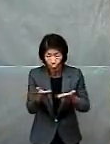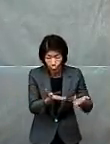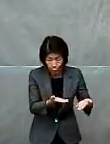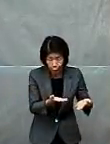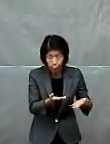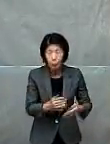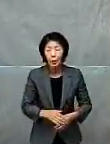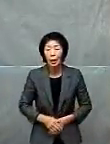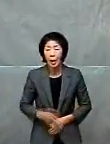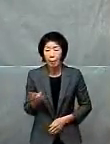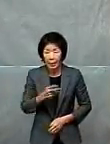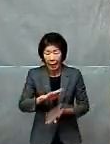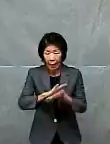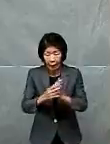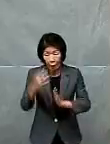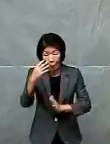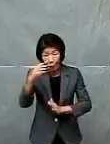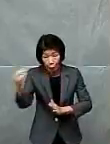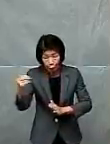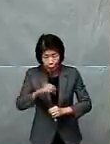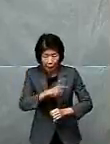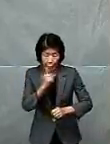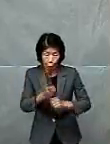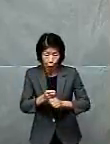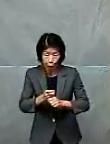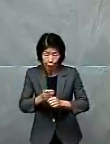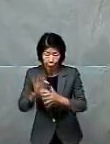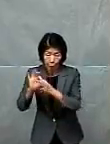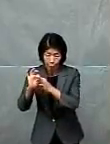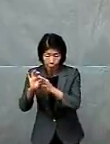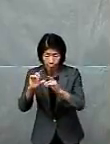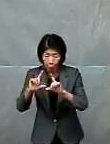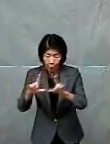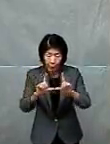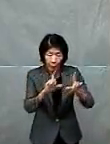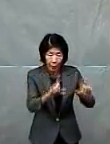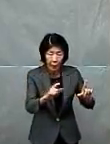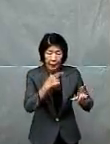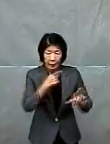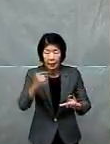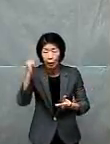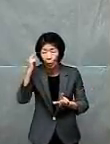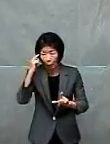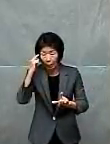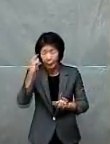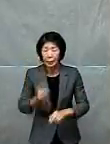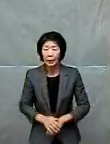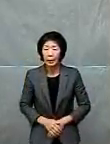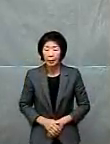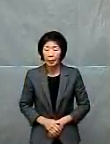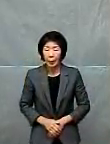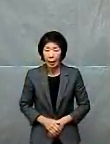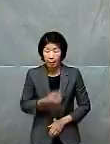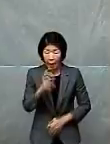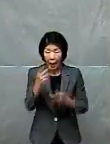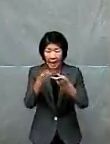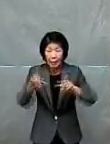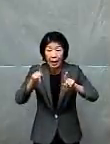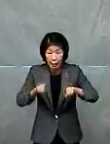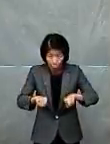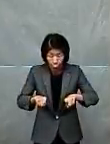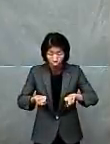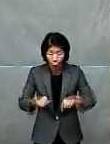するとともに本県の魅力を積極的に発信していきたいと考えております。閉催イベントとしま